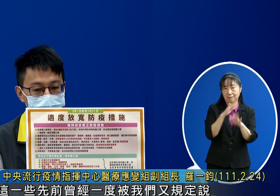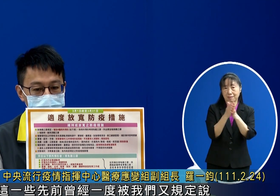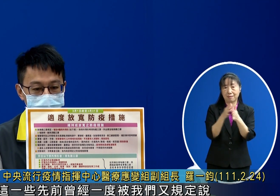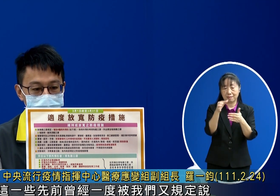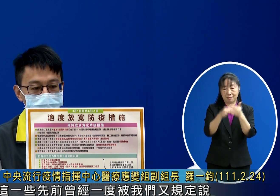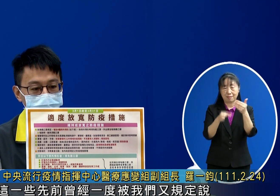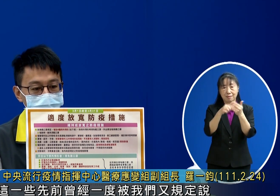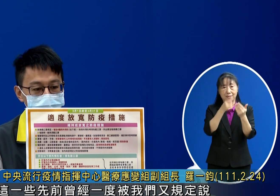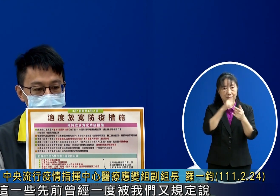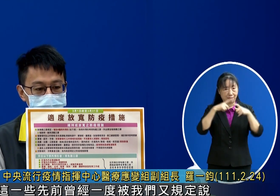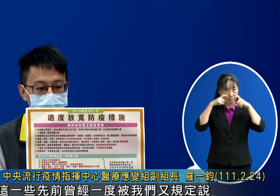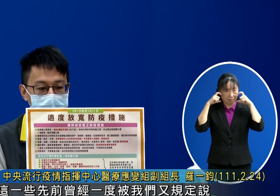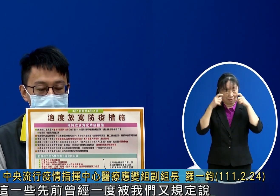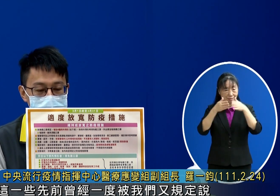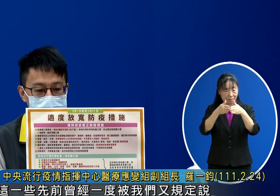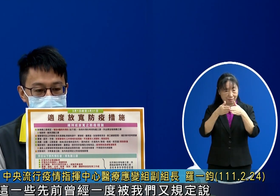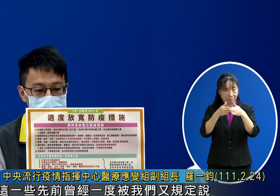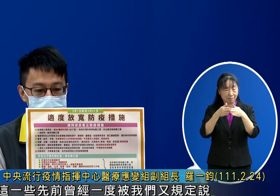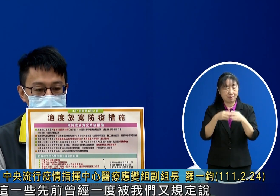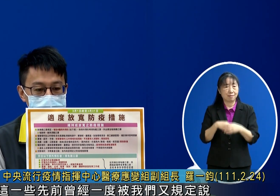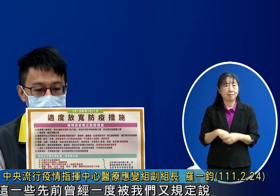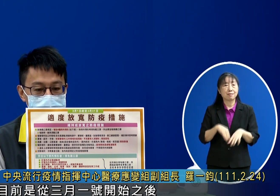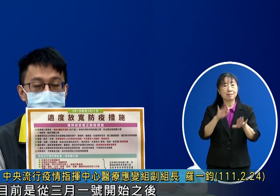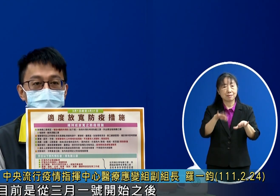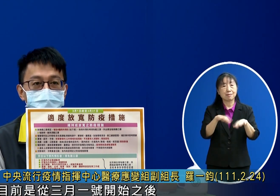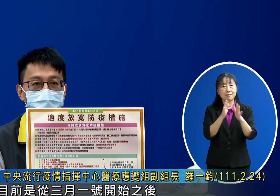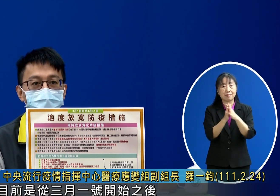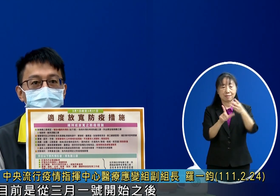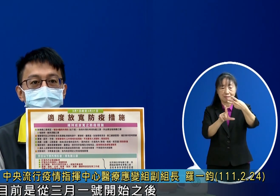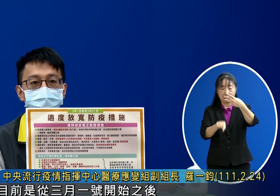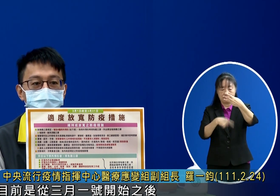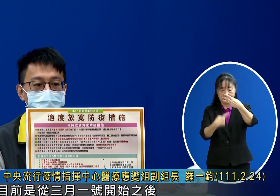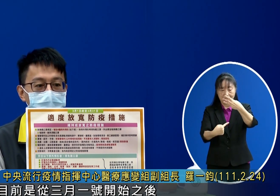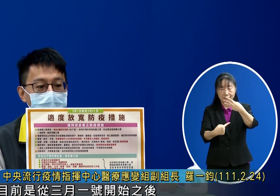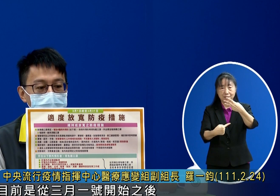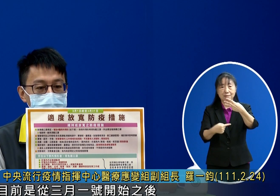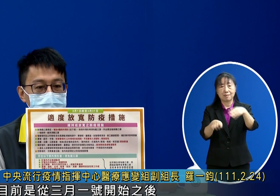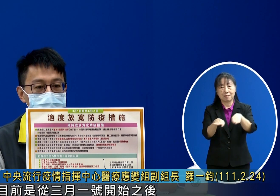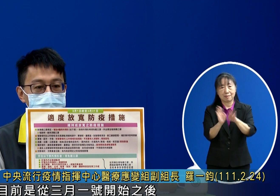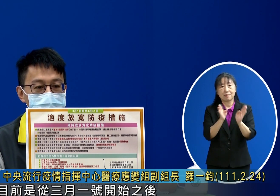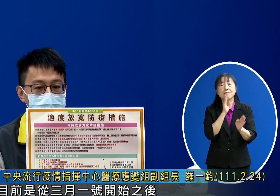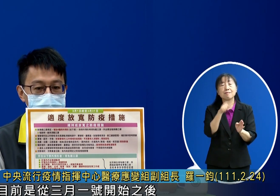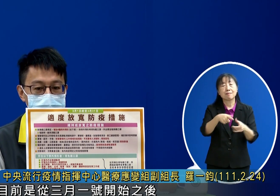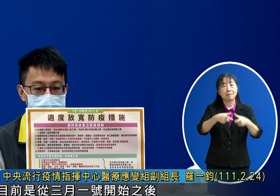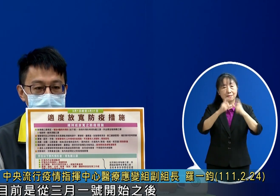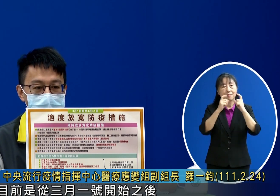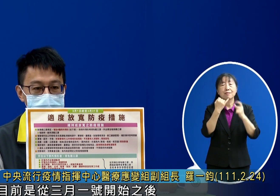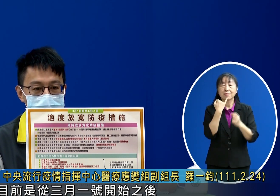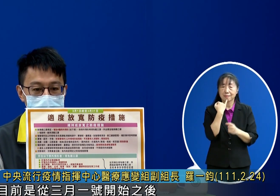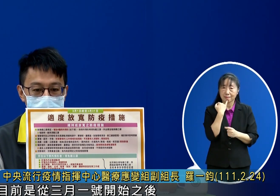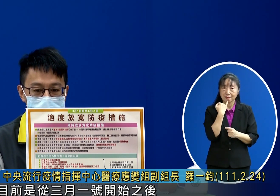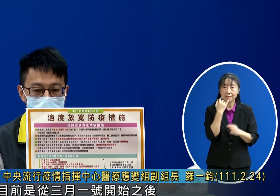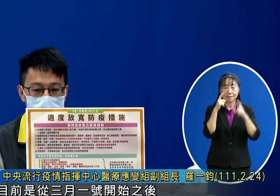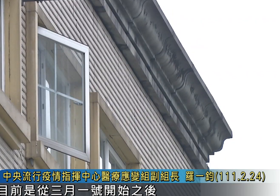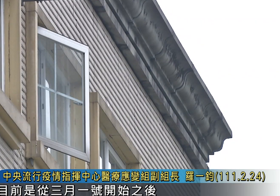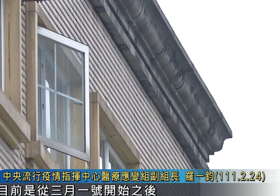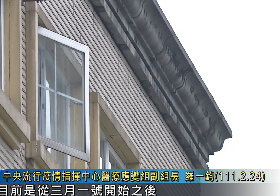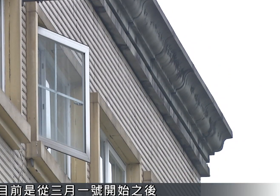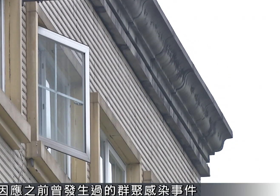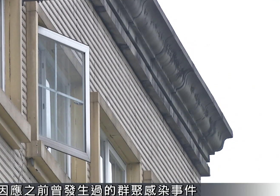要戴口罩的这些情形，目前是从3月1号开始之后会恢复可以免戴口罩。 因应之前曾